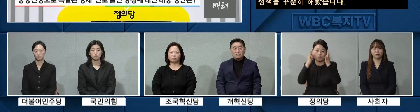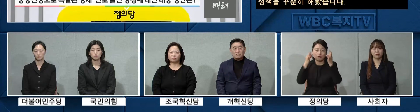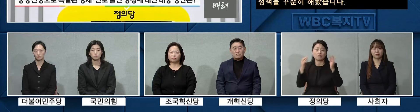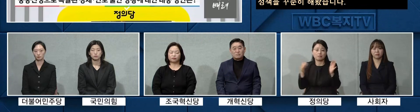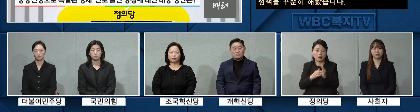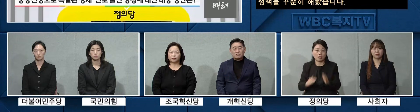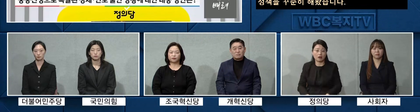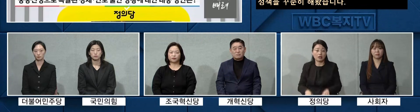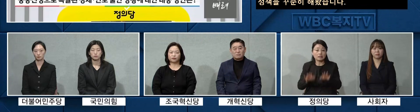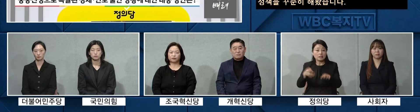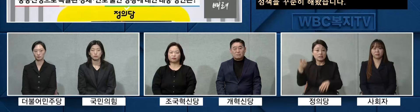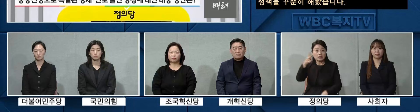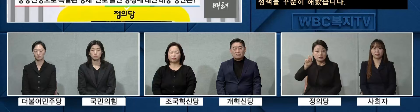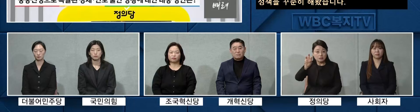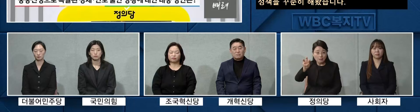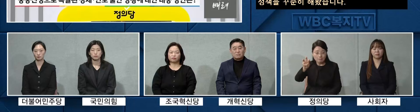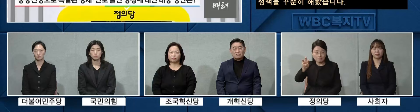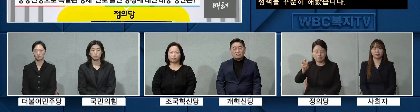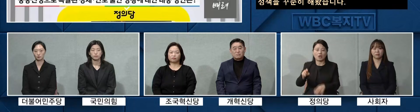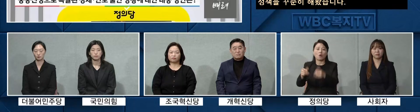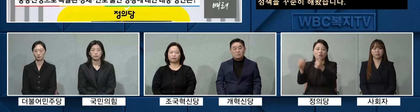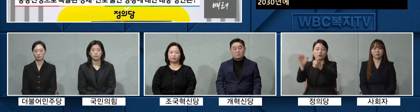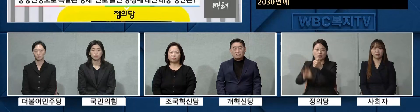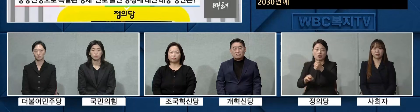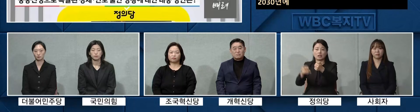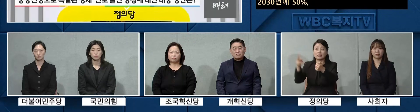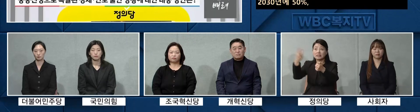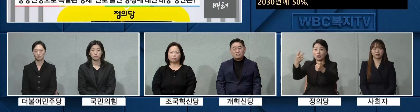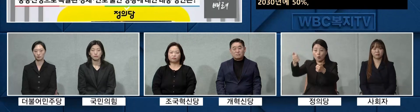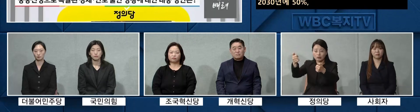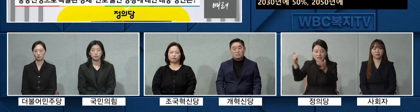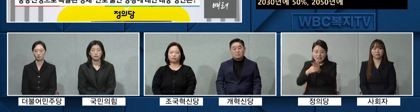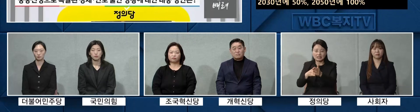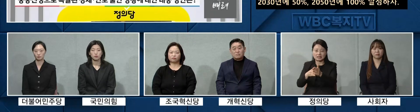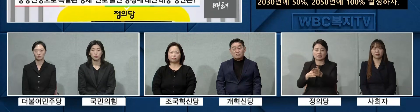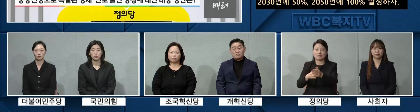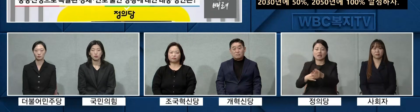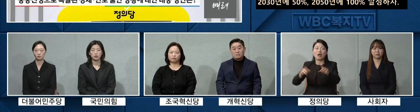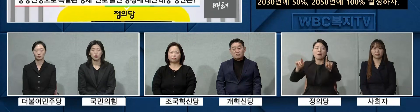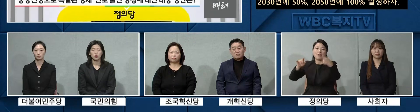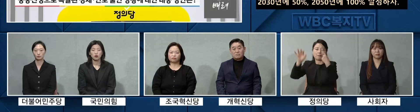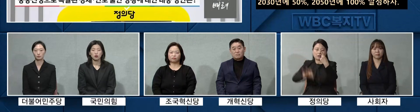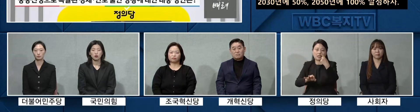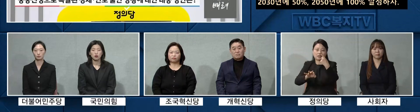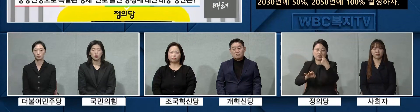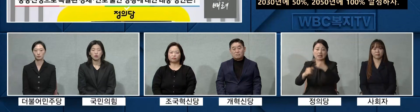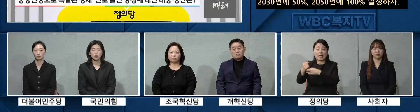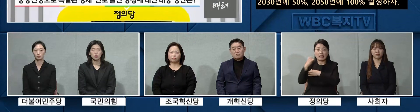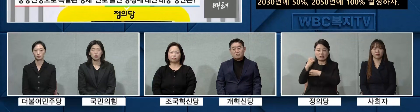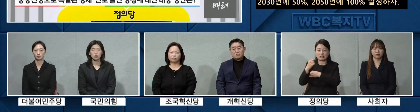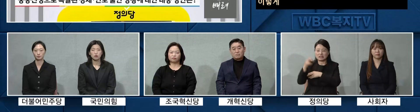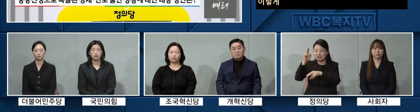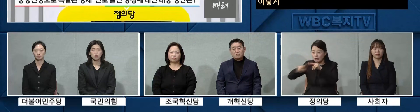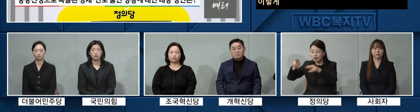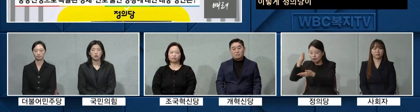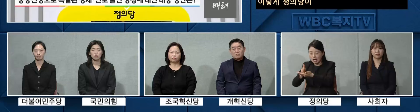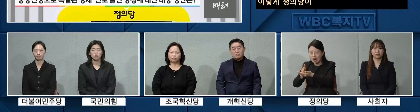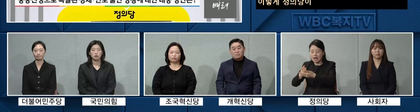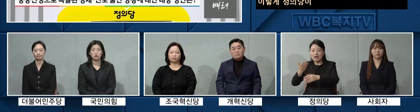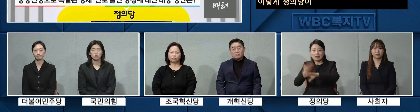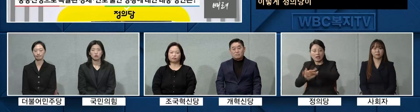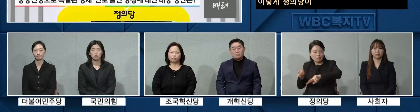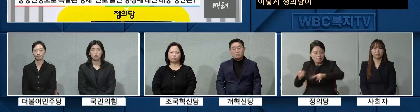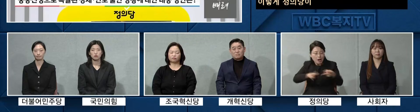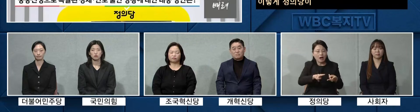2030년에 50%, 2050년에 100% 달성하자, 이렇게 정의당이 에너지 전환을 주야장창 얘기했던